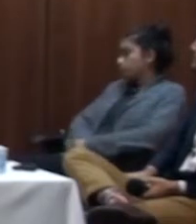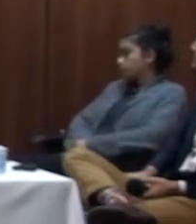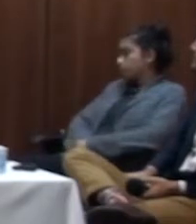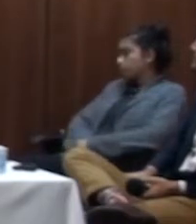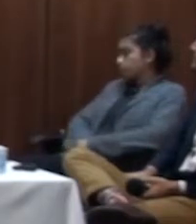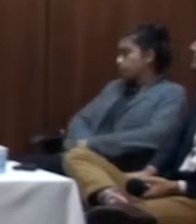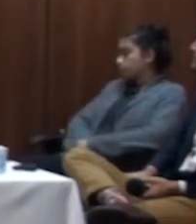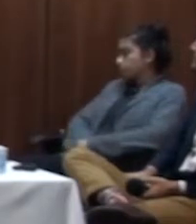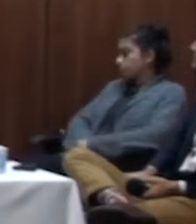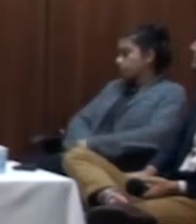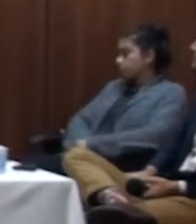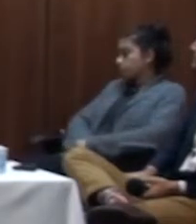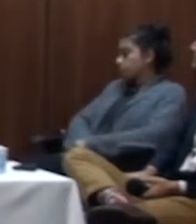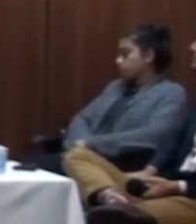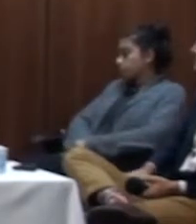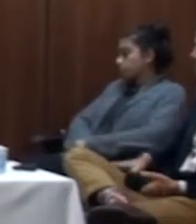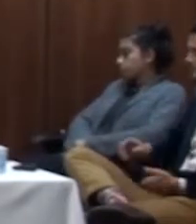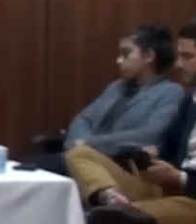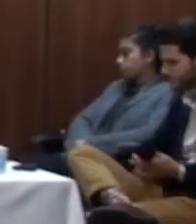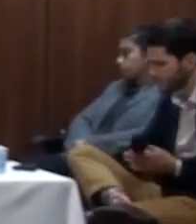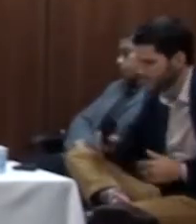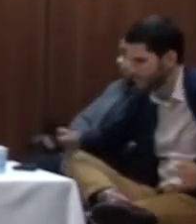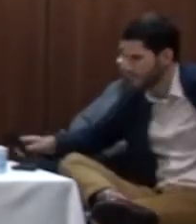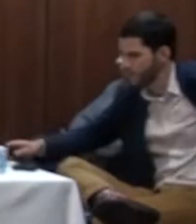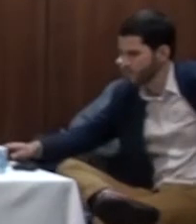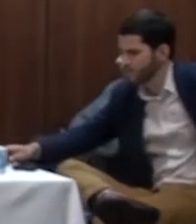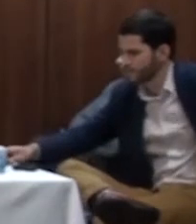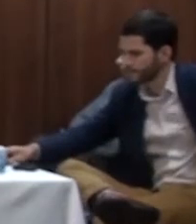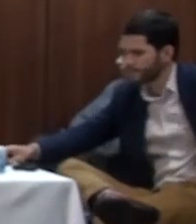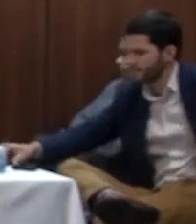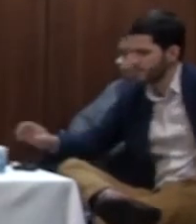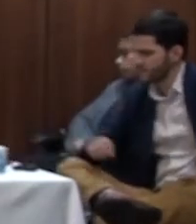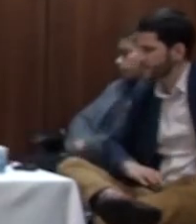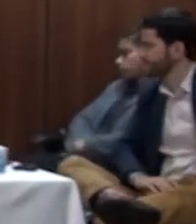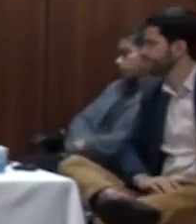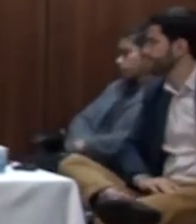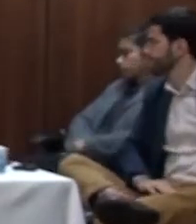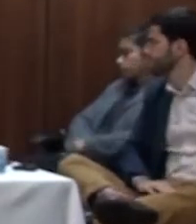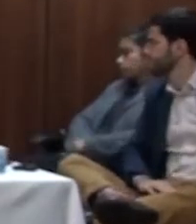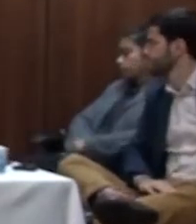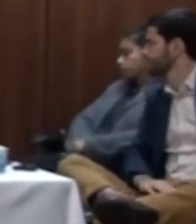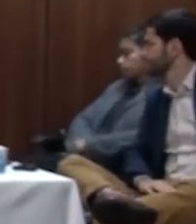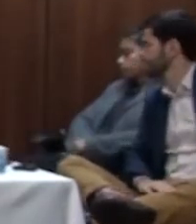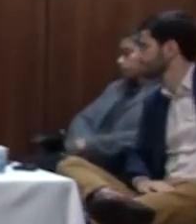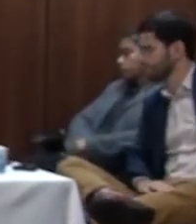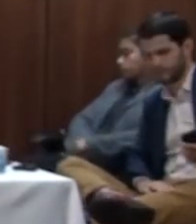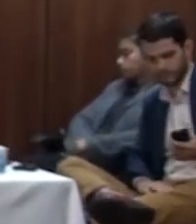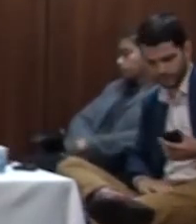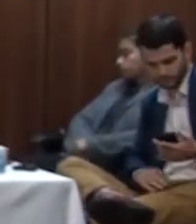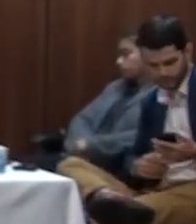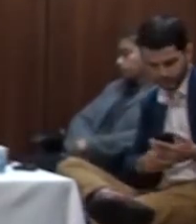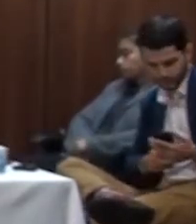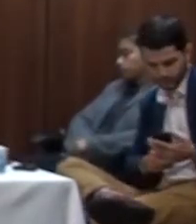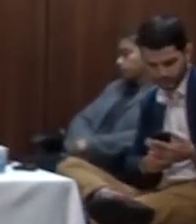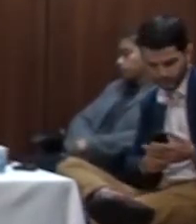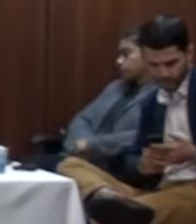procedimentos cirúrgicos e ausência de características físicas que sejam consideradas inapropriadas para a realização